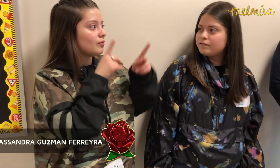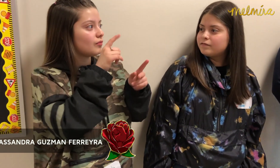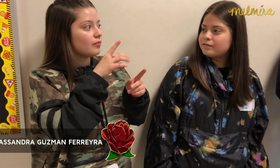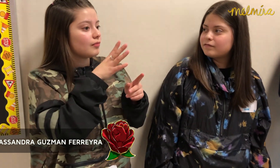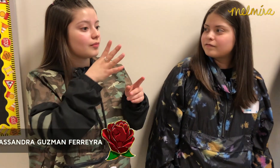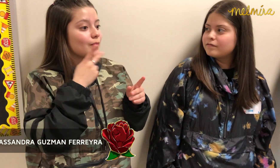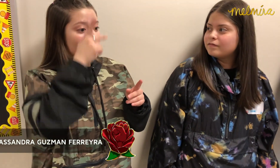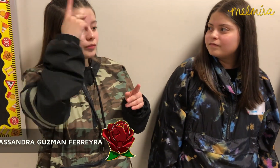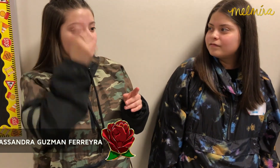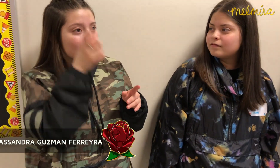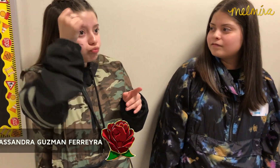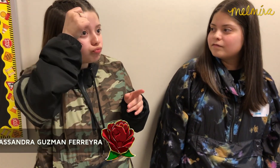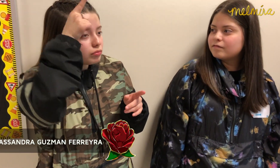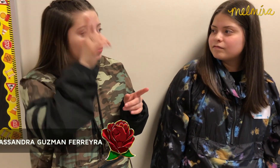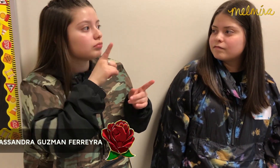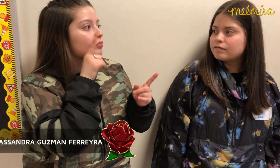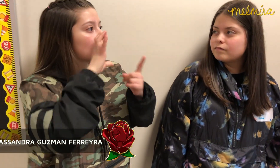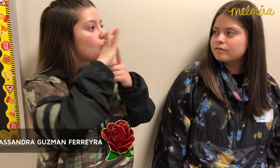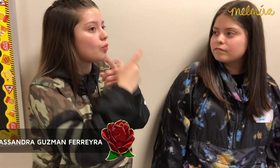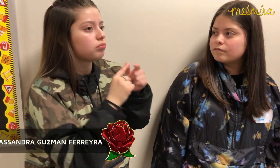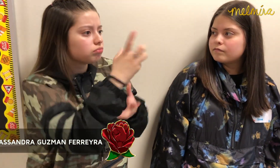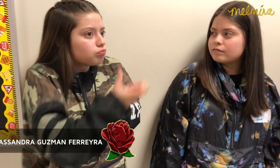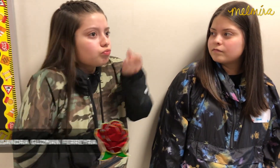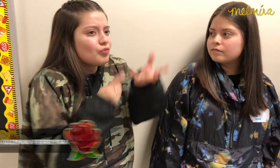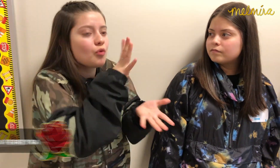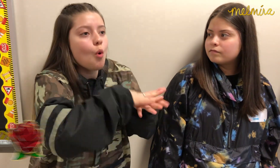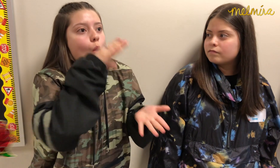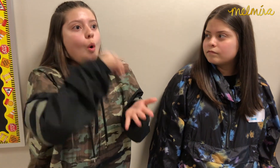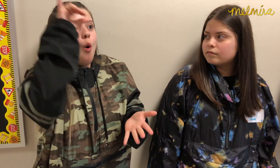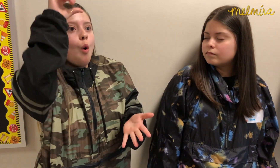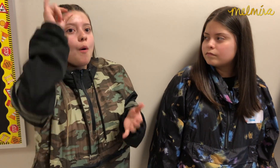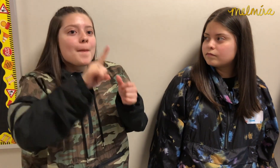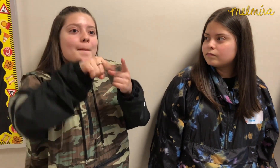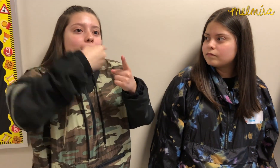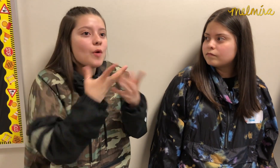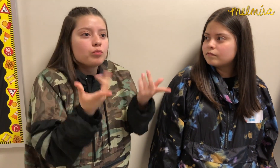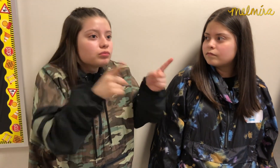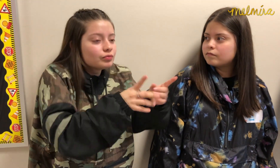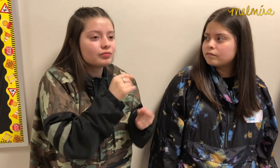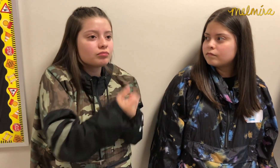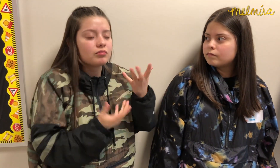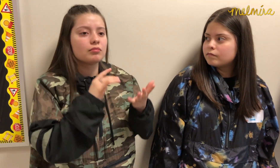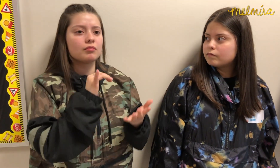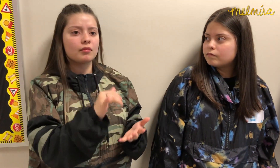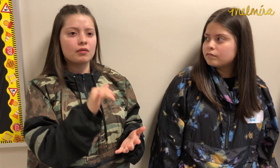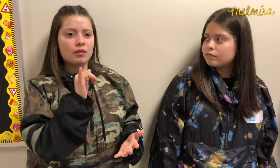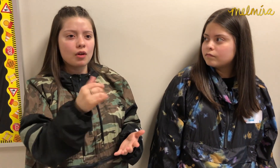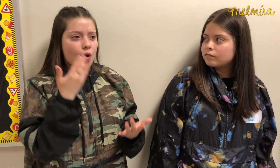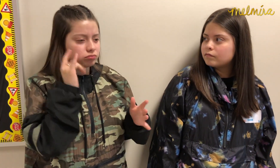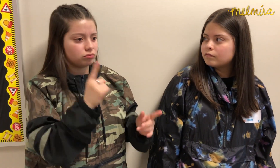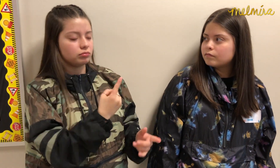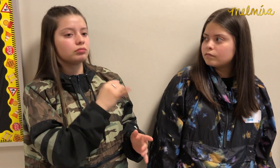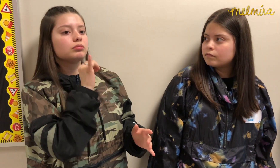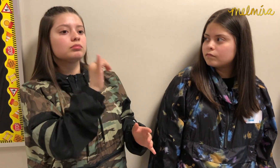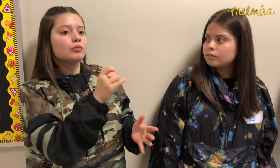para mí aquí yo llego porque los padres aprenden acerca de la cultura y aprenden